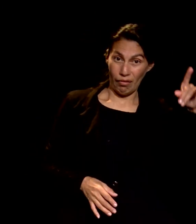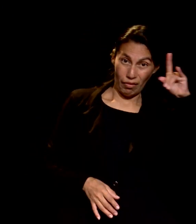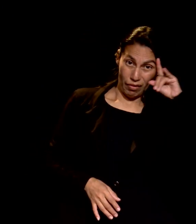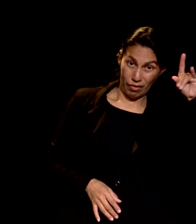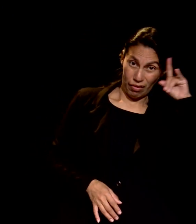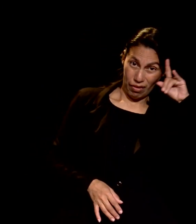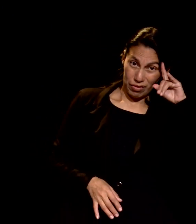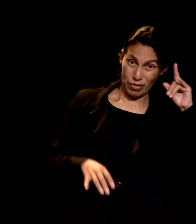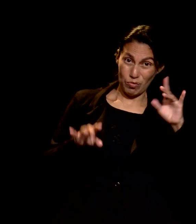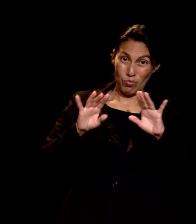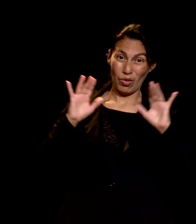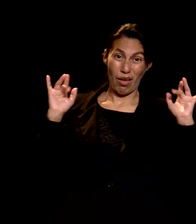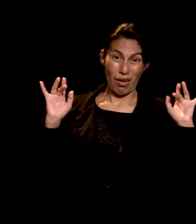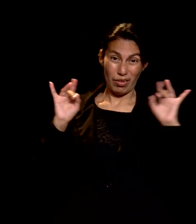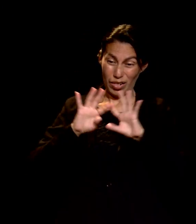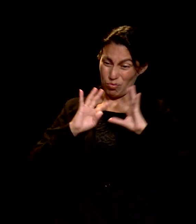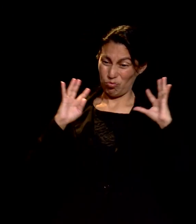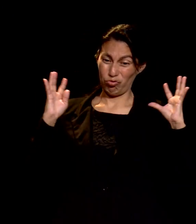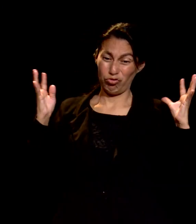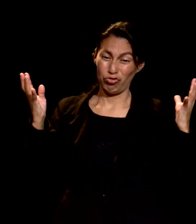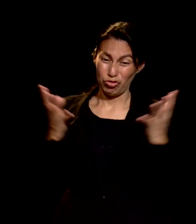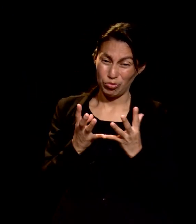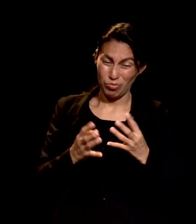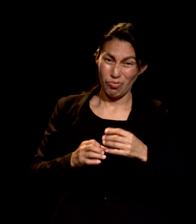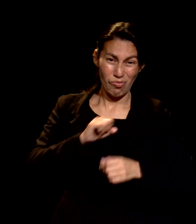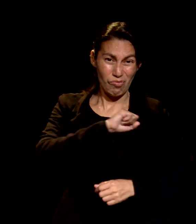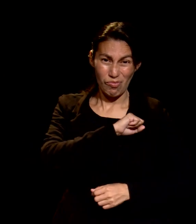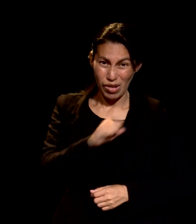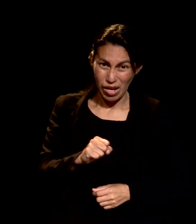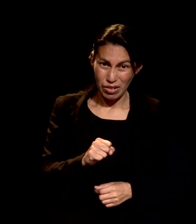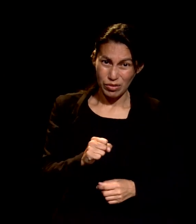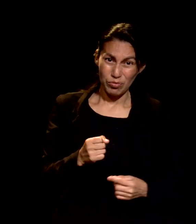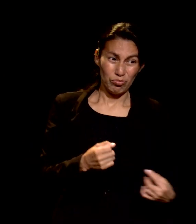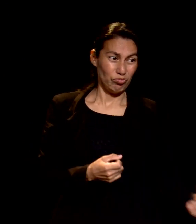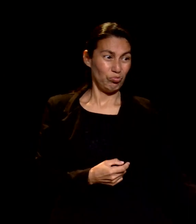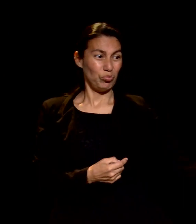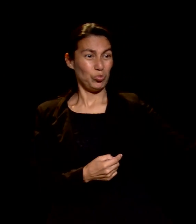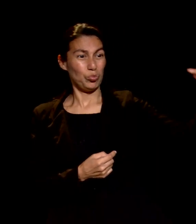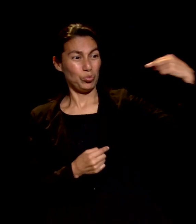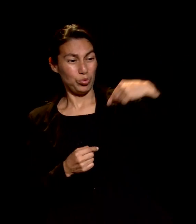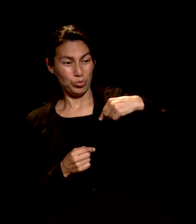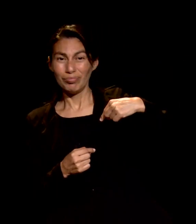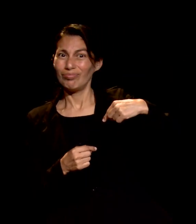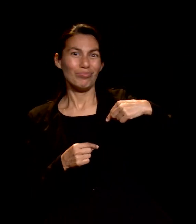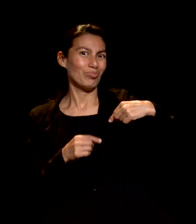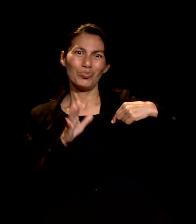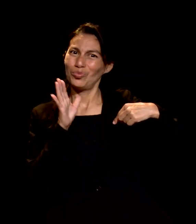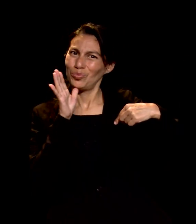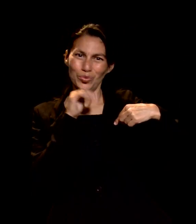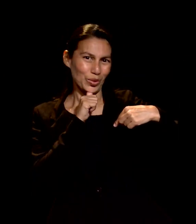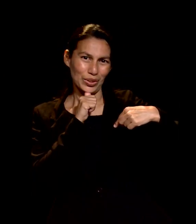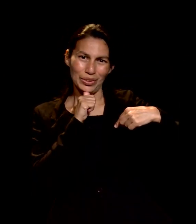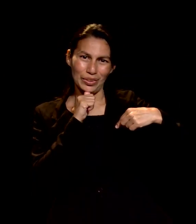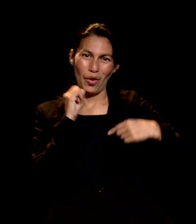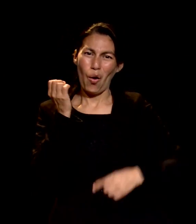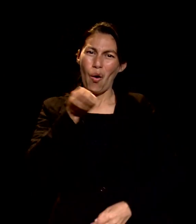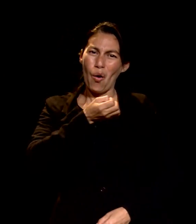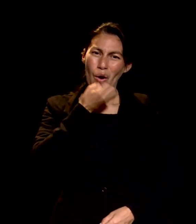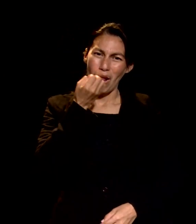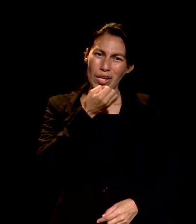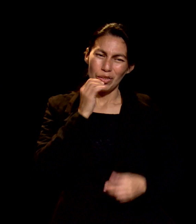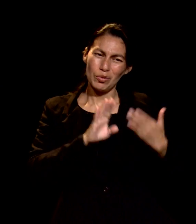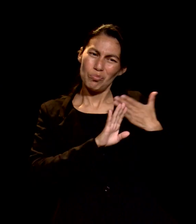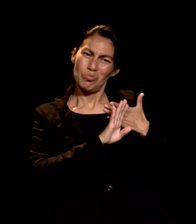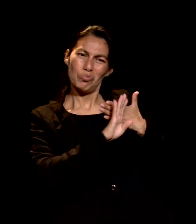aún el diablo con todas sus huestes de secuaces malvados puedan penetrar en ese círculo sagrado de la